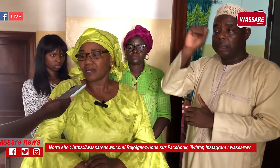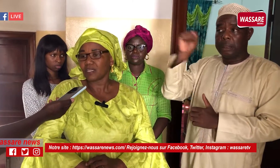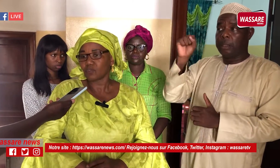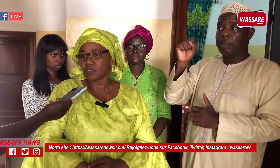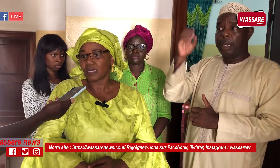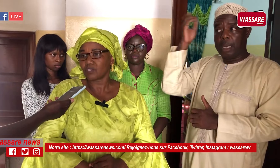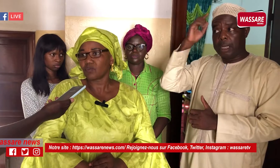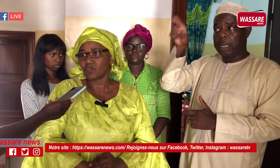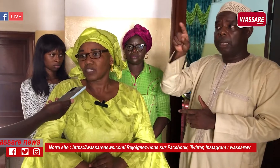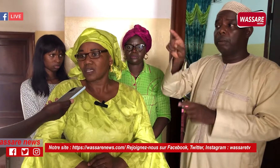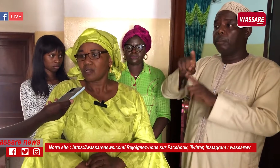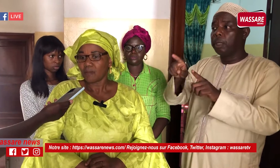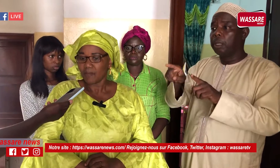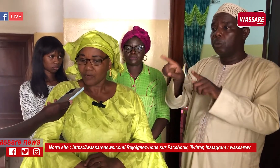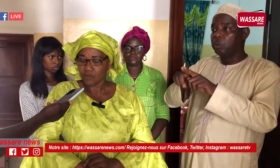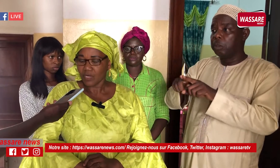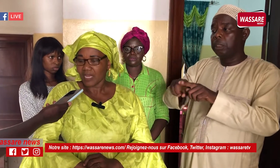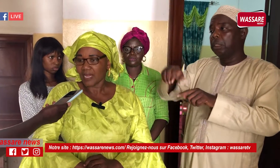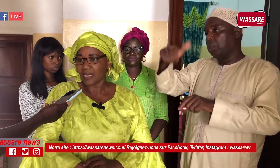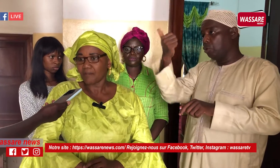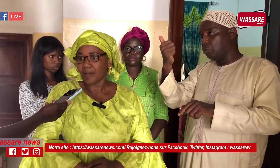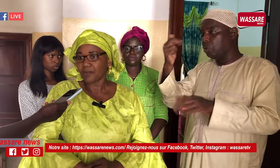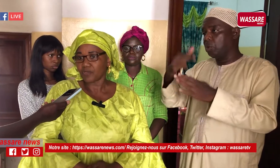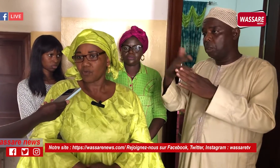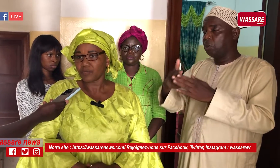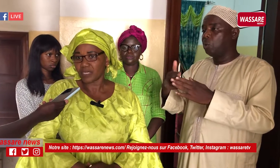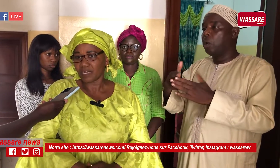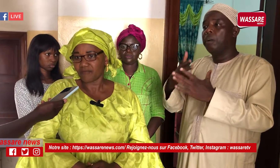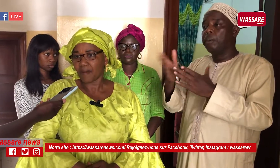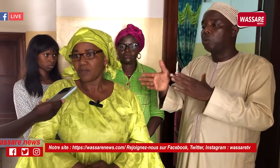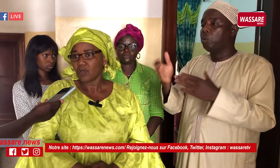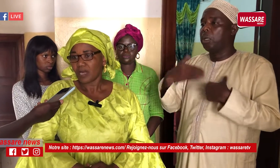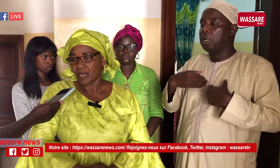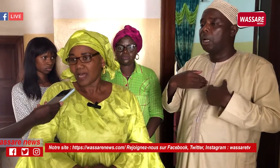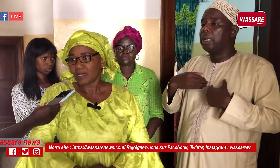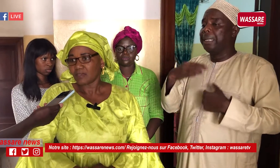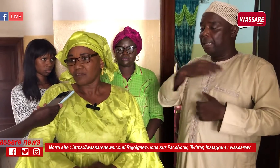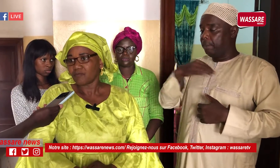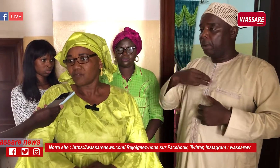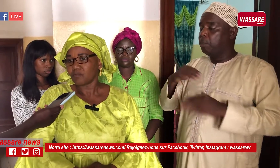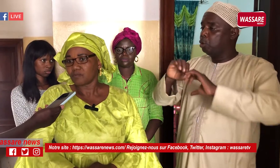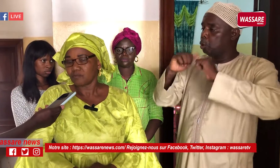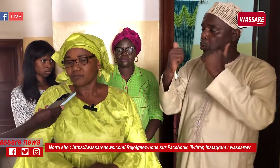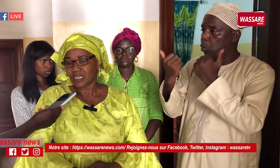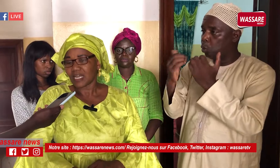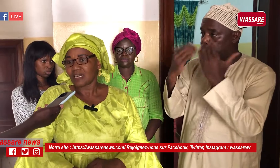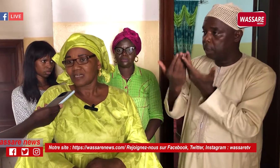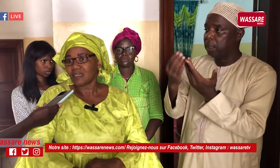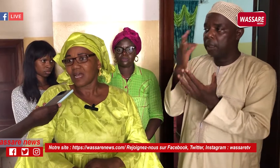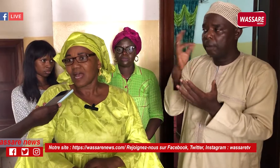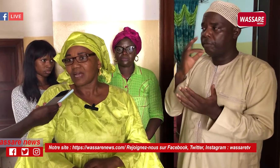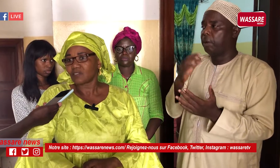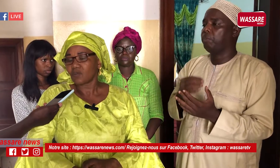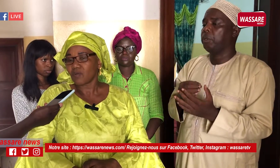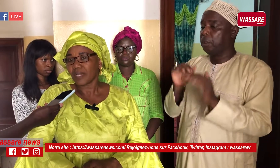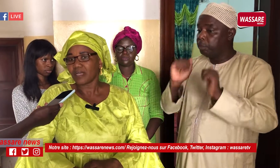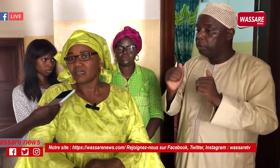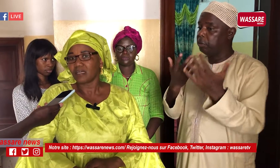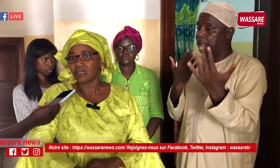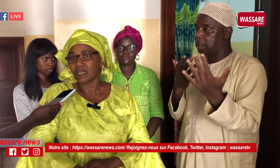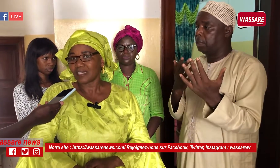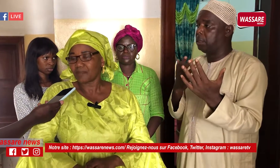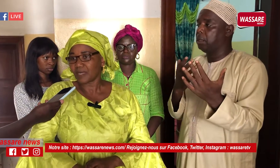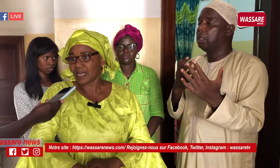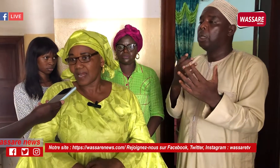mais dans les autres régions aussi. Partout où il y a des membres du comité des femmes, là, il faut s'attendre à ce qu'on